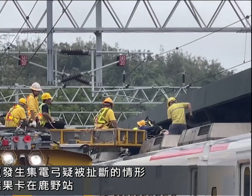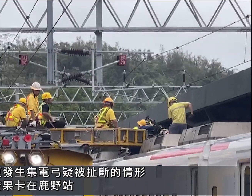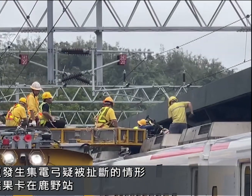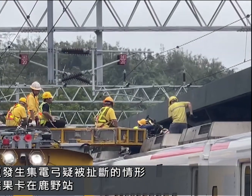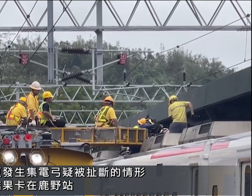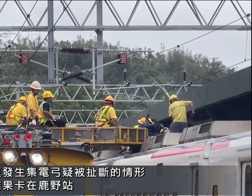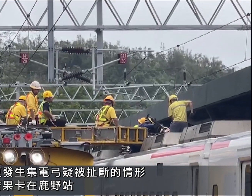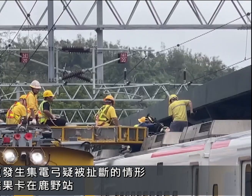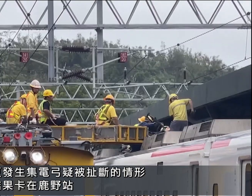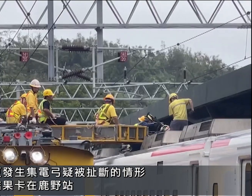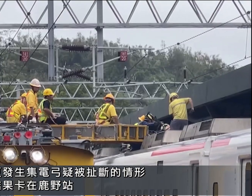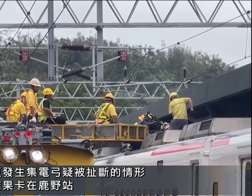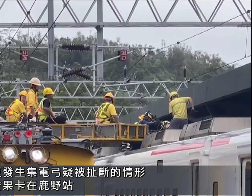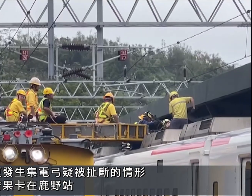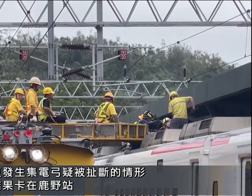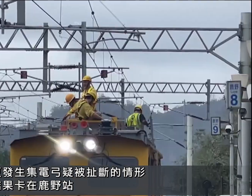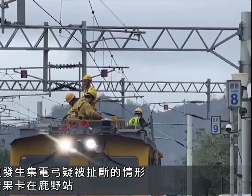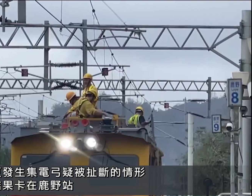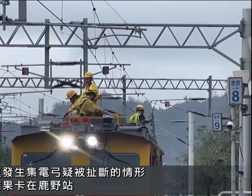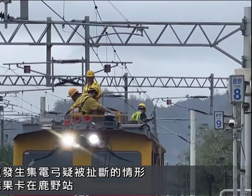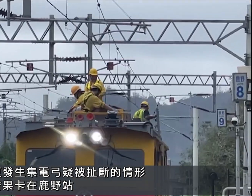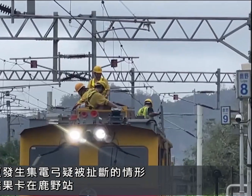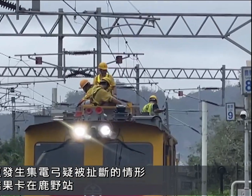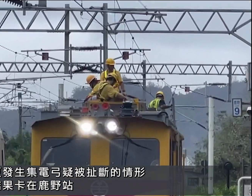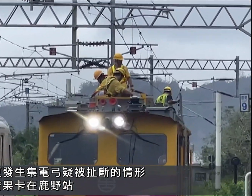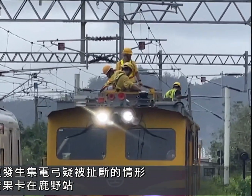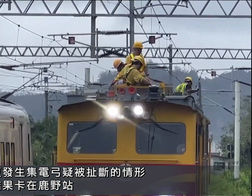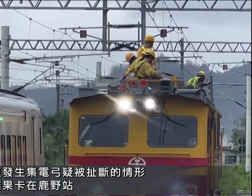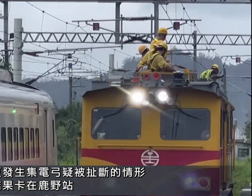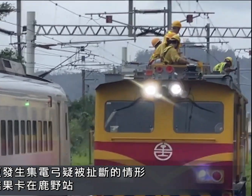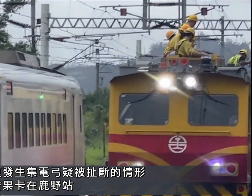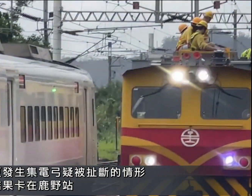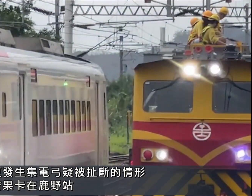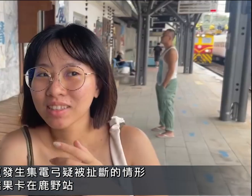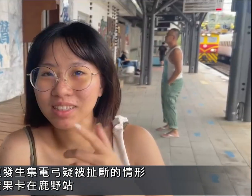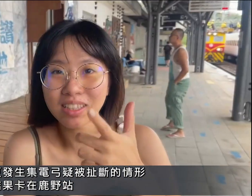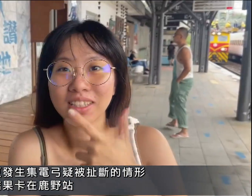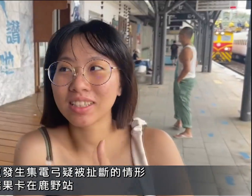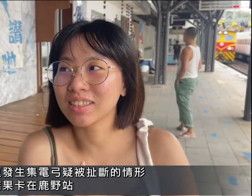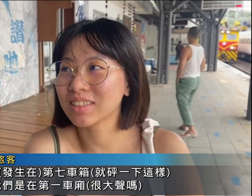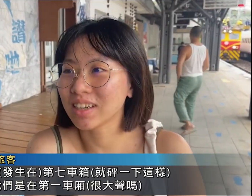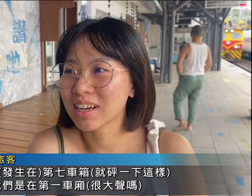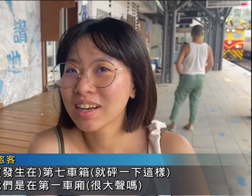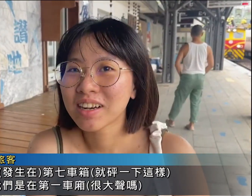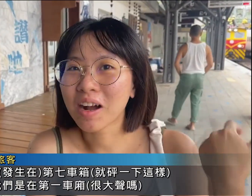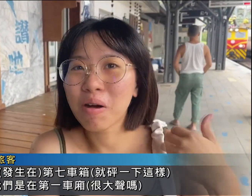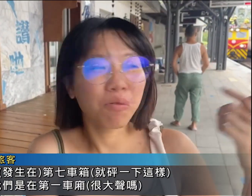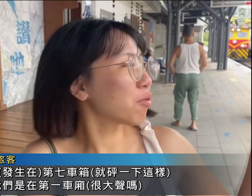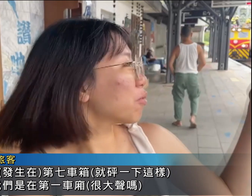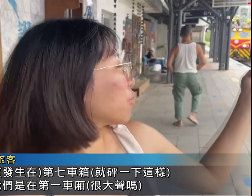及电工疑似被扯断的情形，结果卡在鹿野站。 第7车厢， 就蹦一下这样啊？ 我们